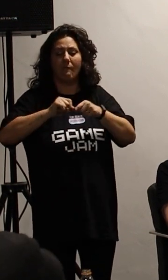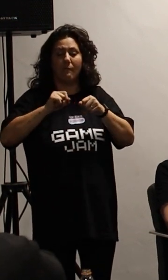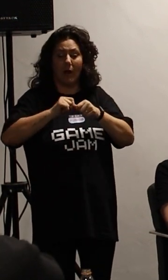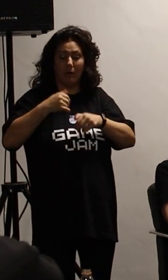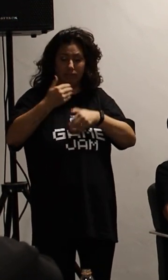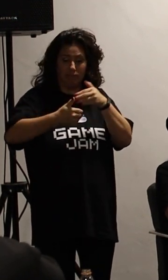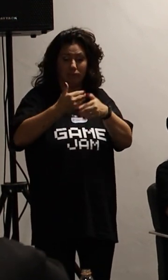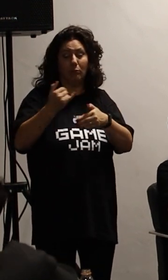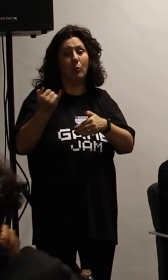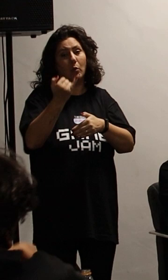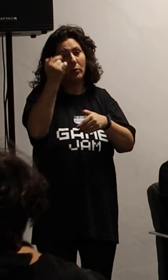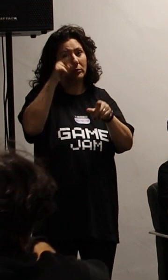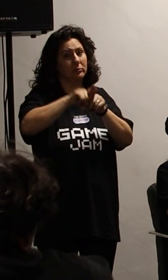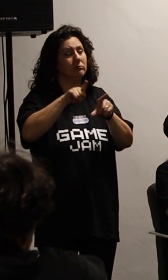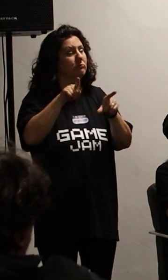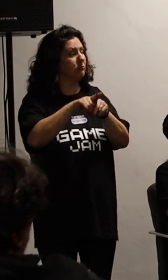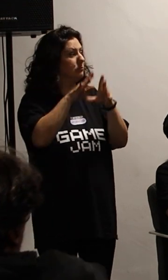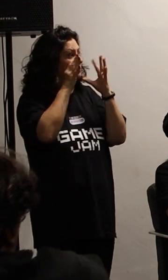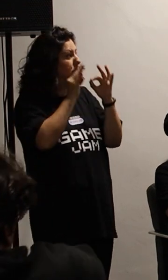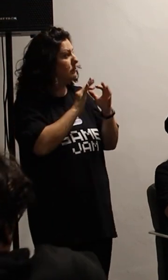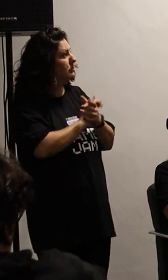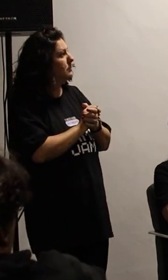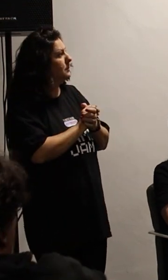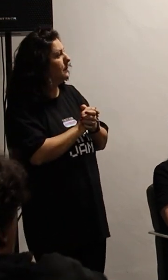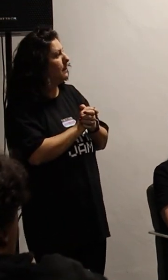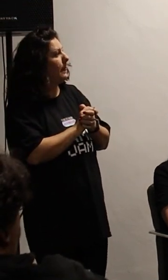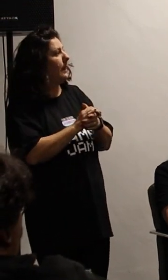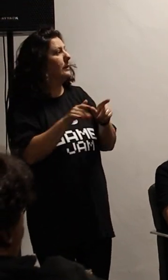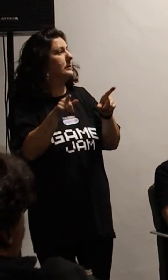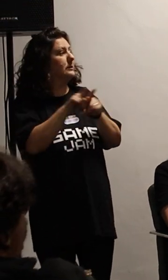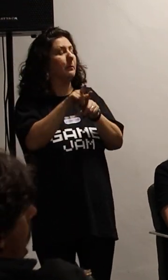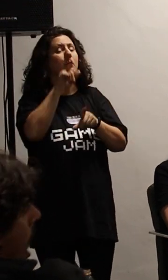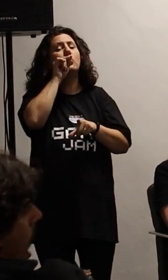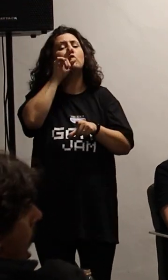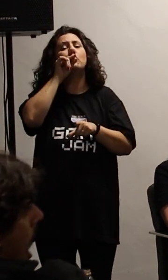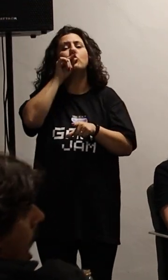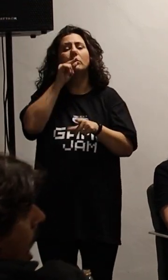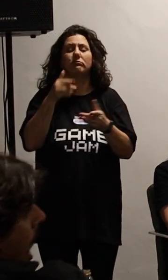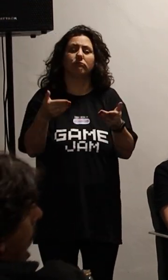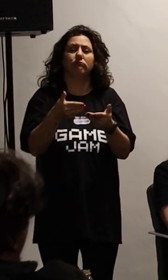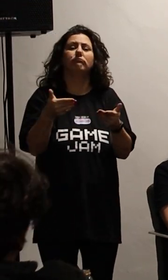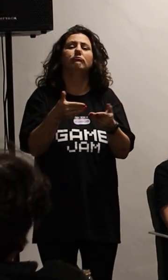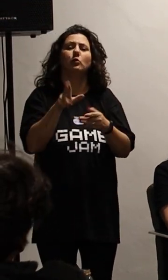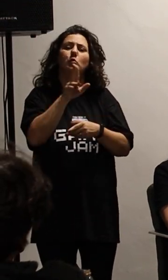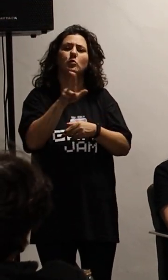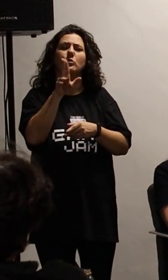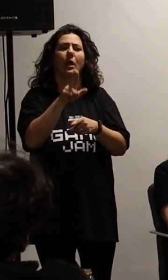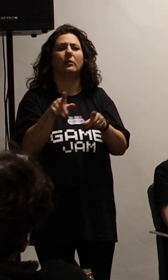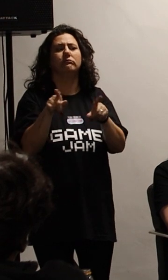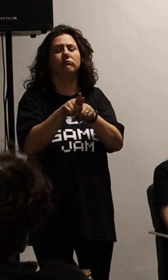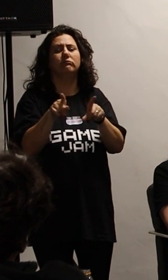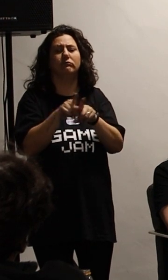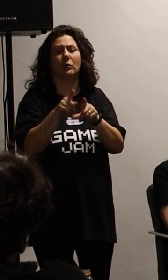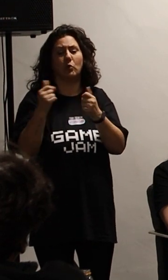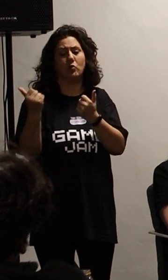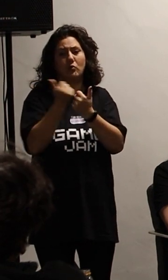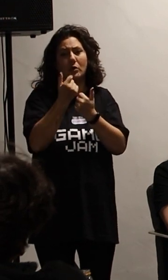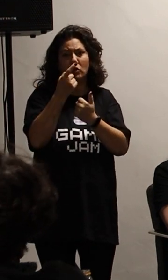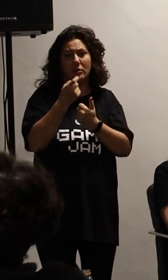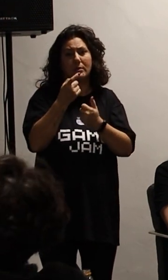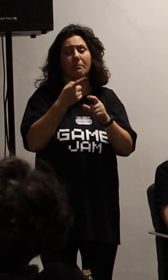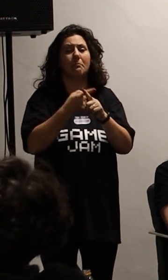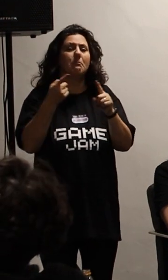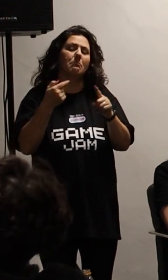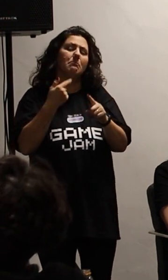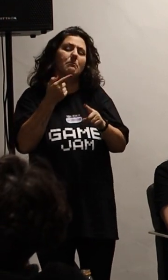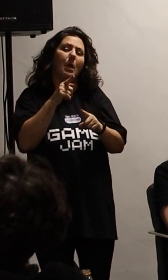Isso é importante e chama atenção. Twitter também é muito usado. A maioria do pessoal game dev usa o Twitter. Então, a maioria das